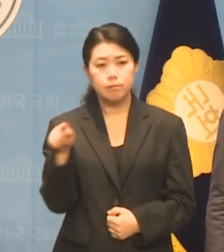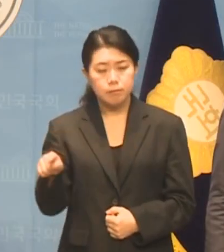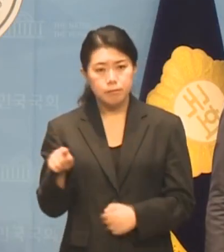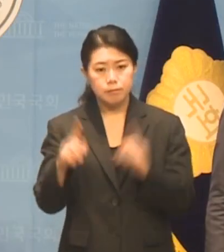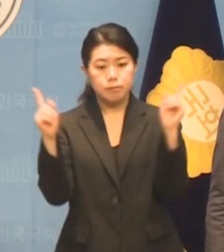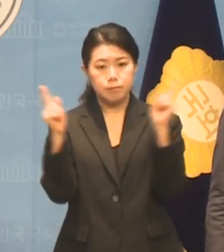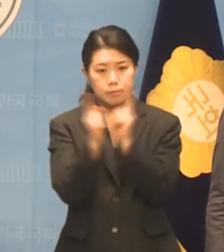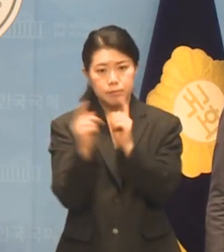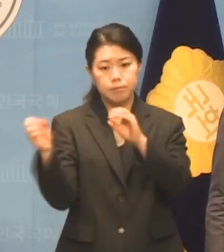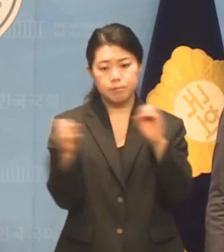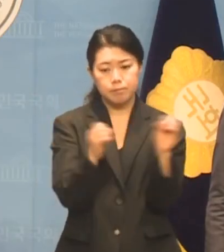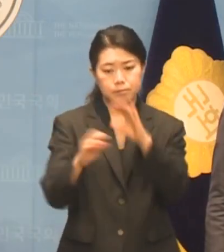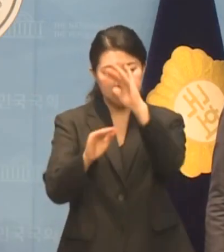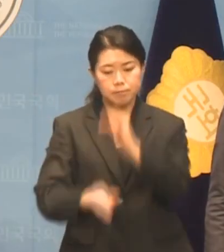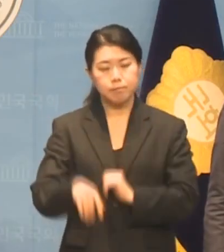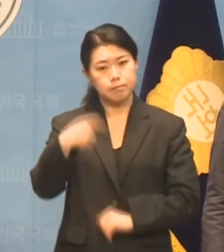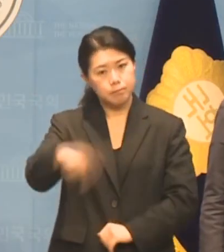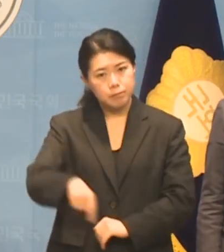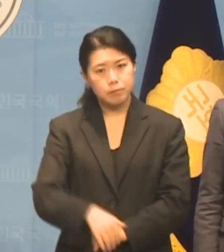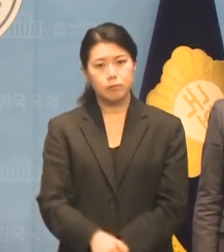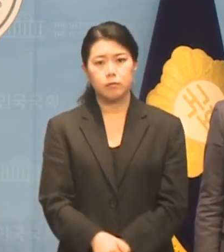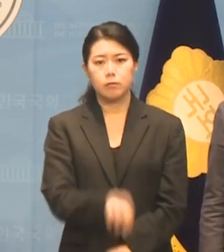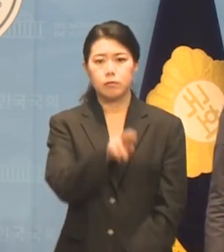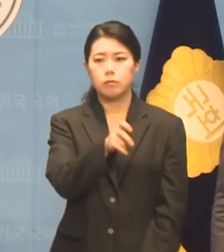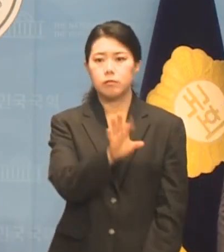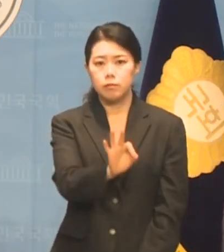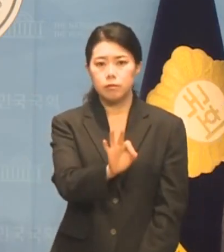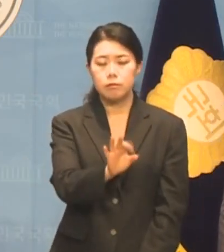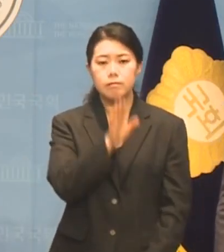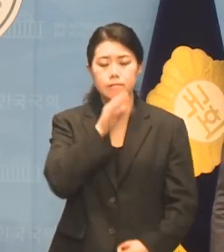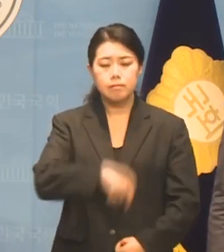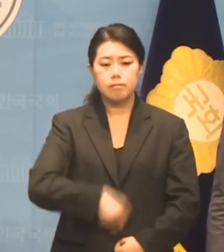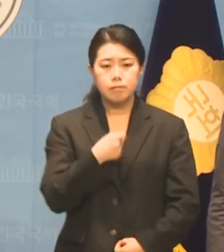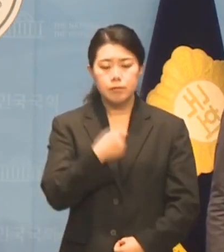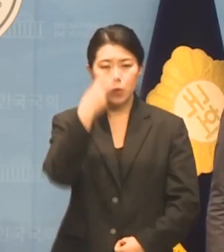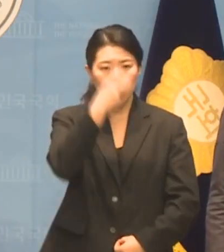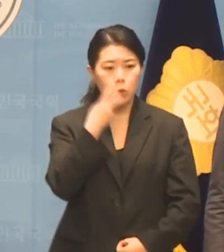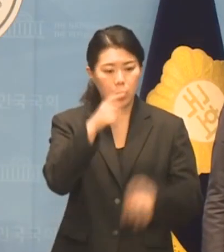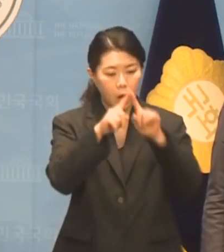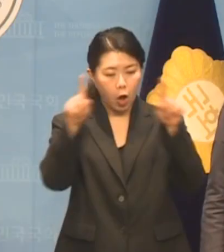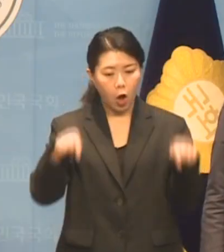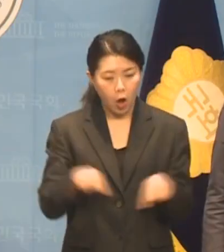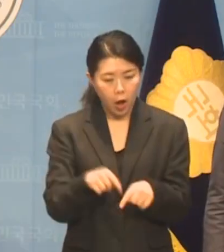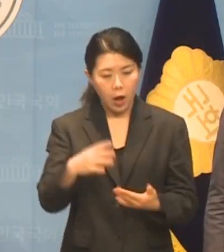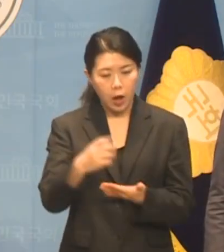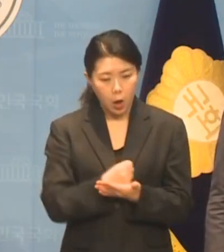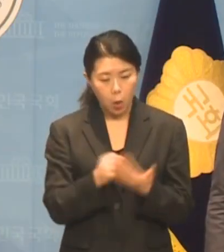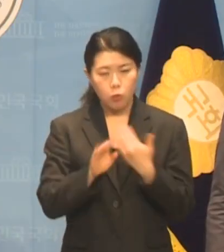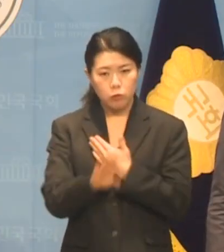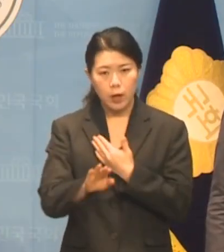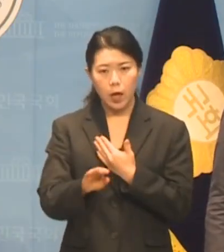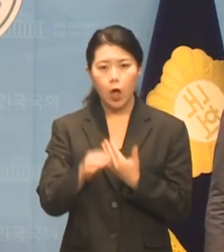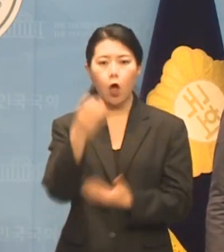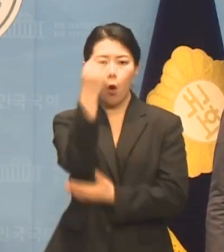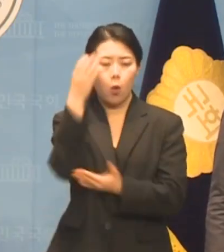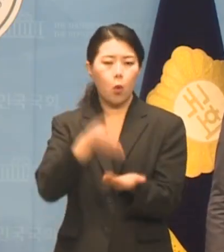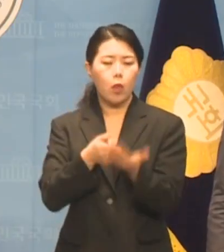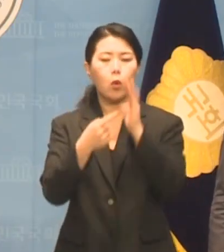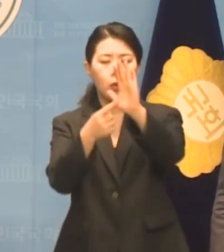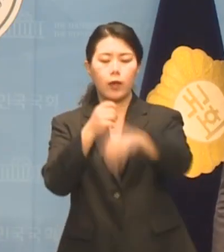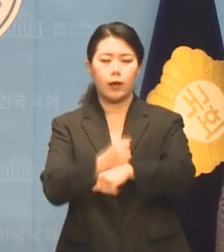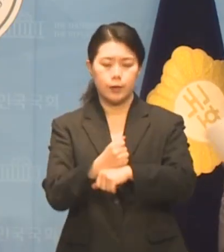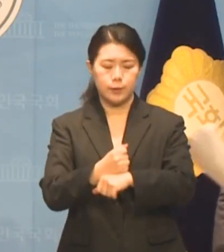시장이 만나서 나눈 대화는 명태균 씨 진술 조서를 확보하면 언론에 공개하겠다라고